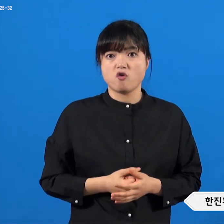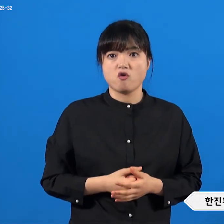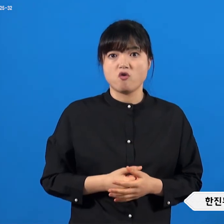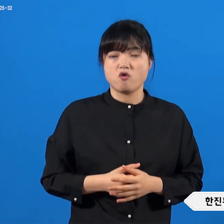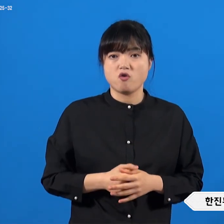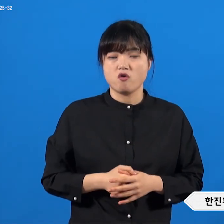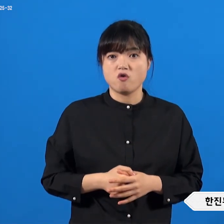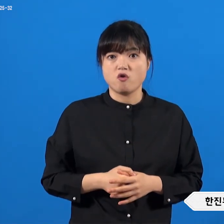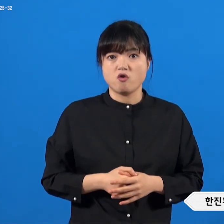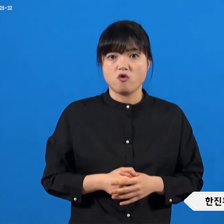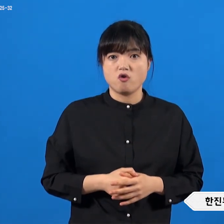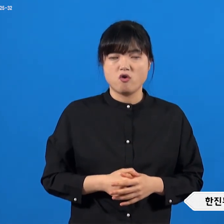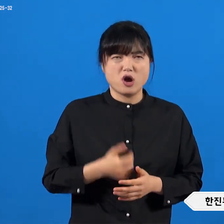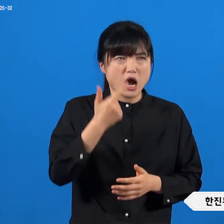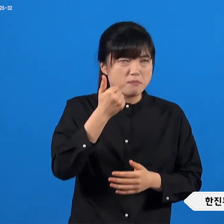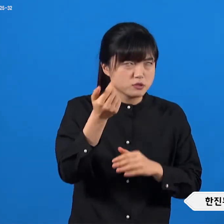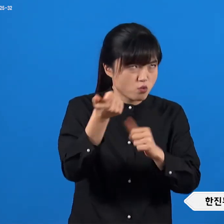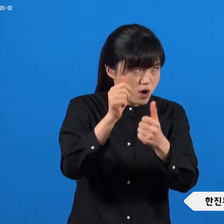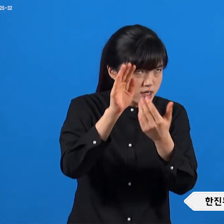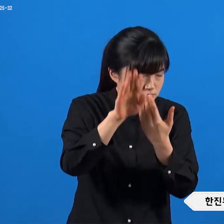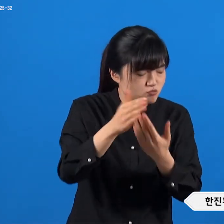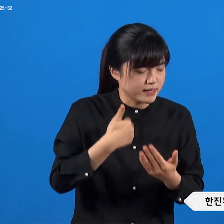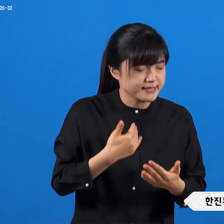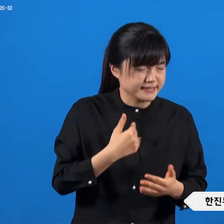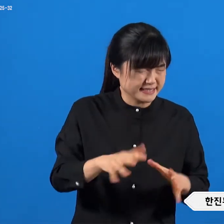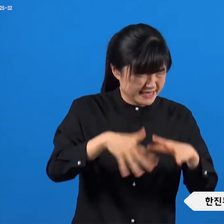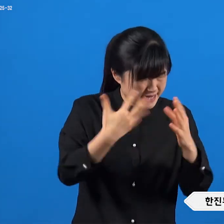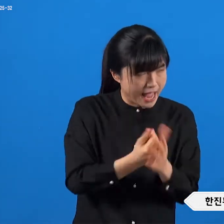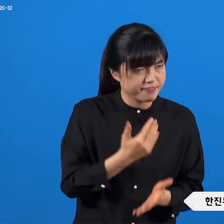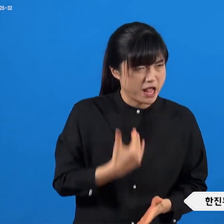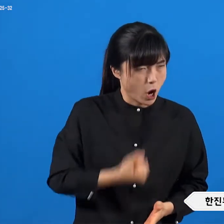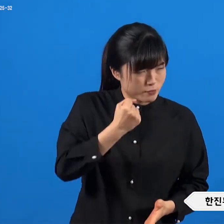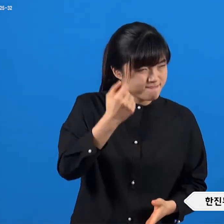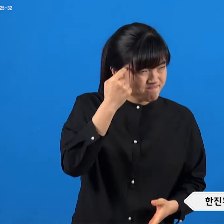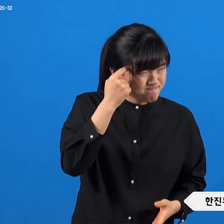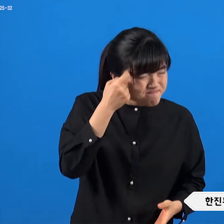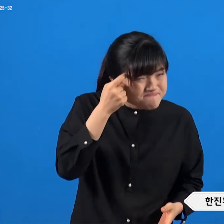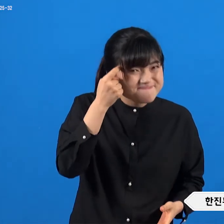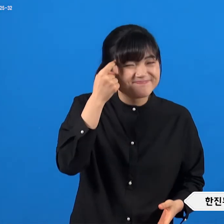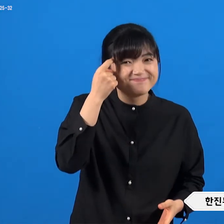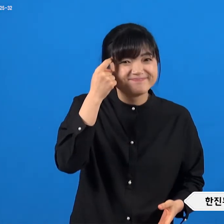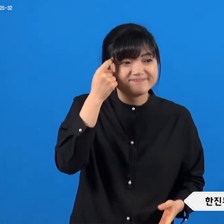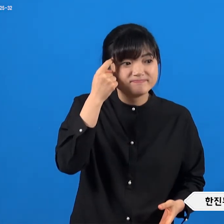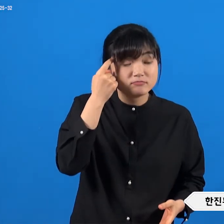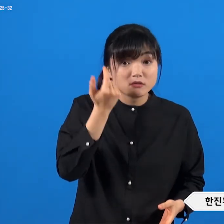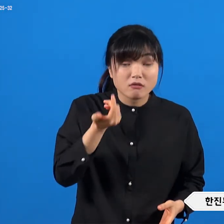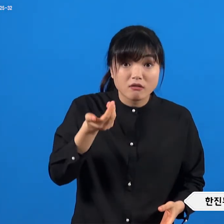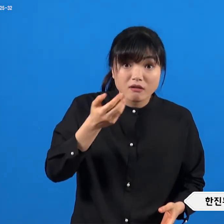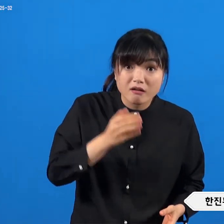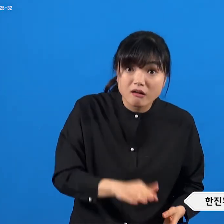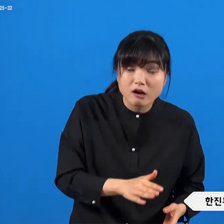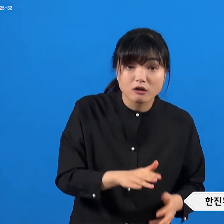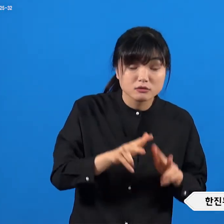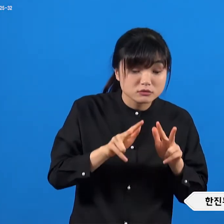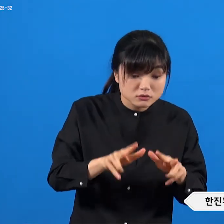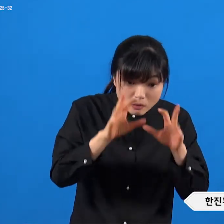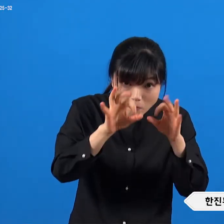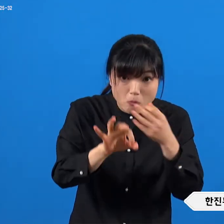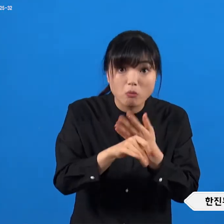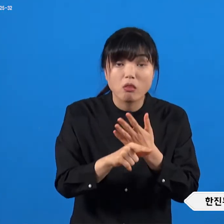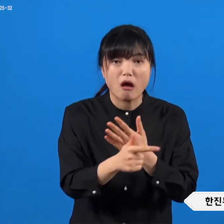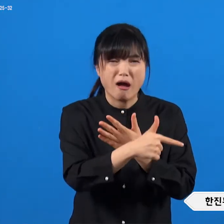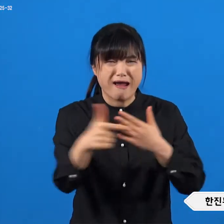차지입니다. 아버지 돌아가시면 고스란히 자기 차지가 될 것입니다. 그런데